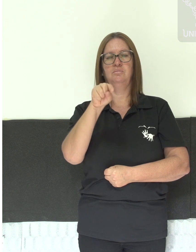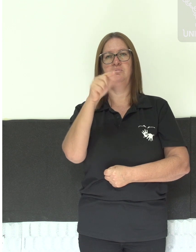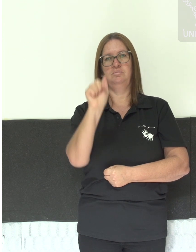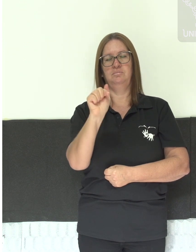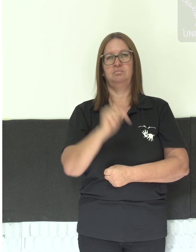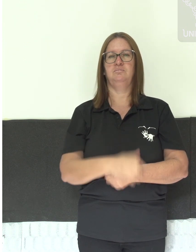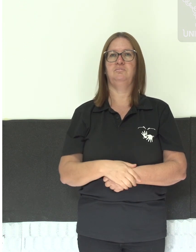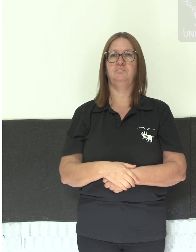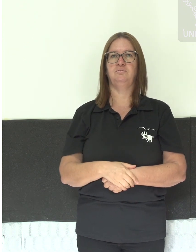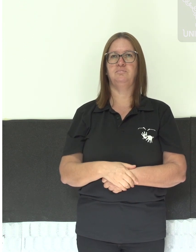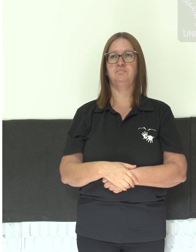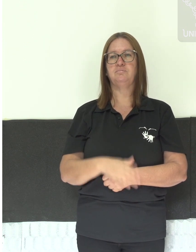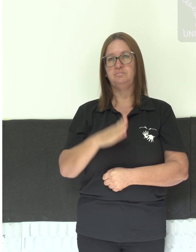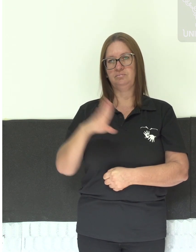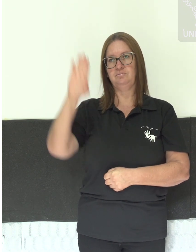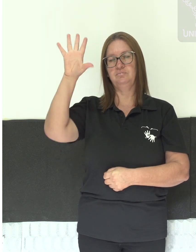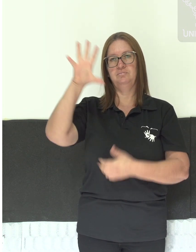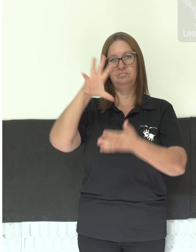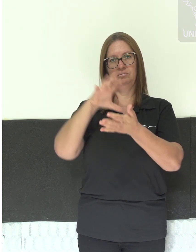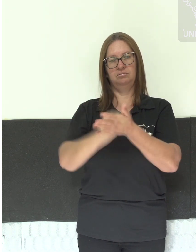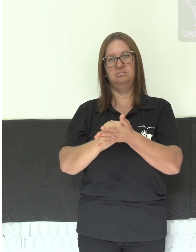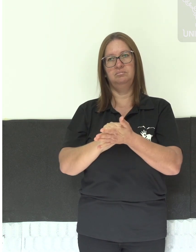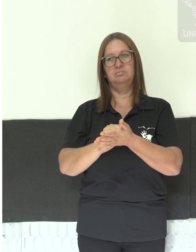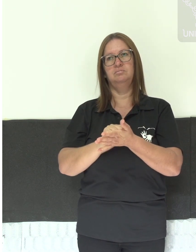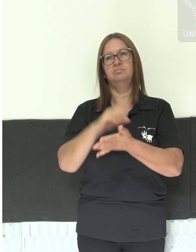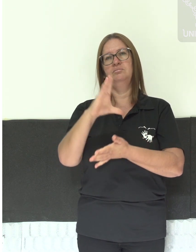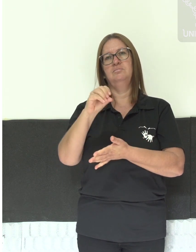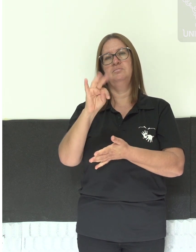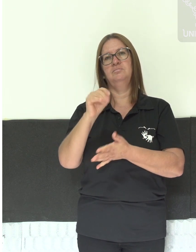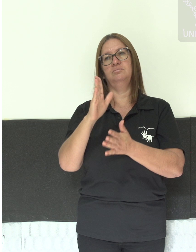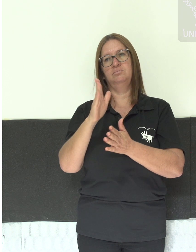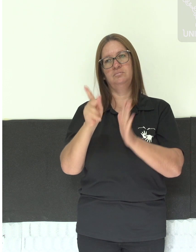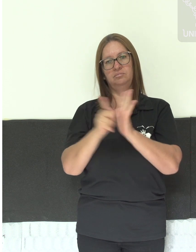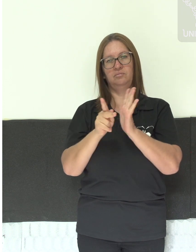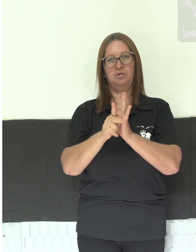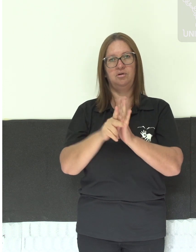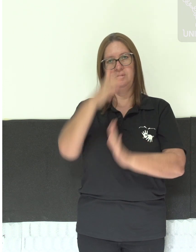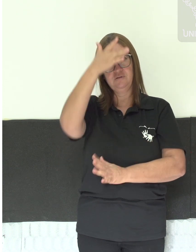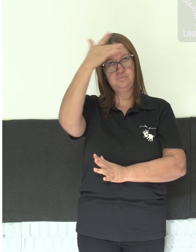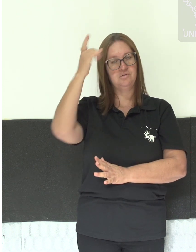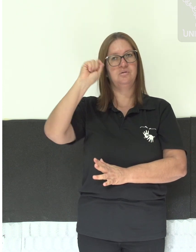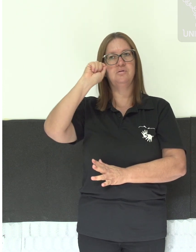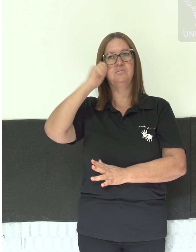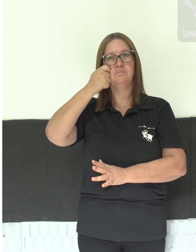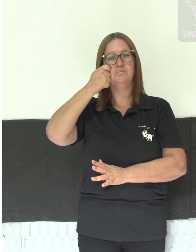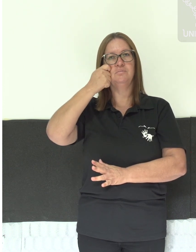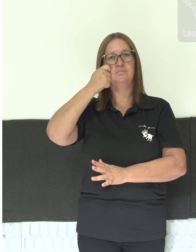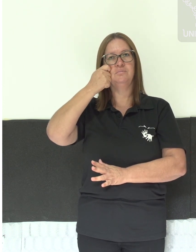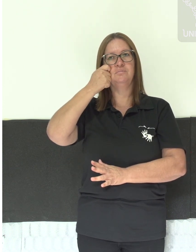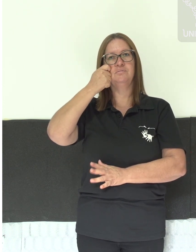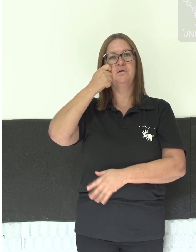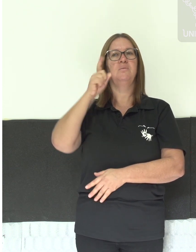7.3.5.7 Os candidatos inscritos nas cotas destinadas a pessoas pretas